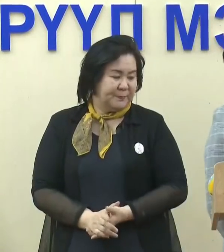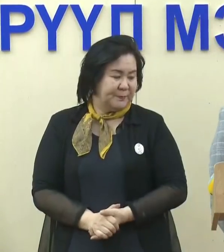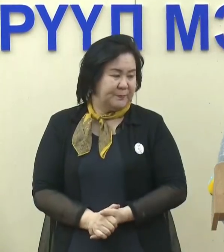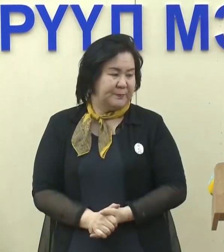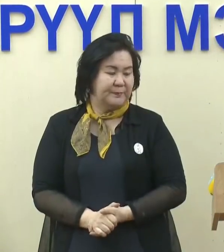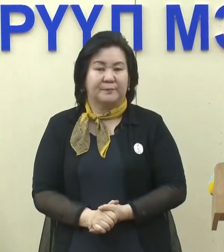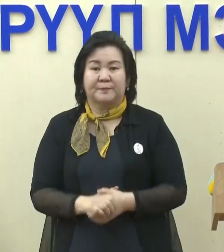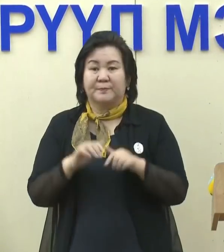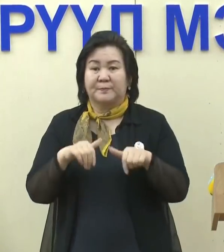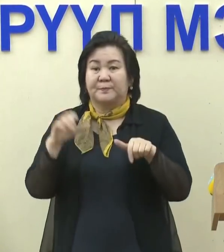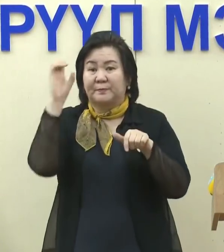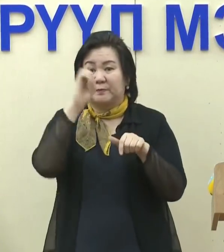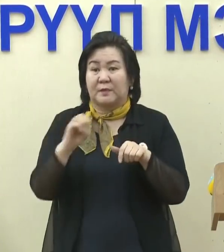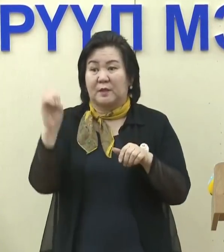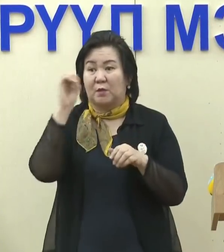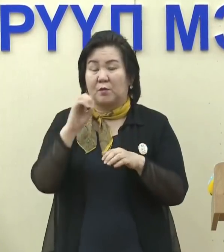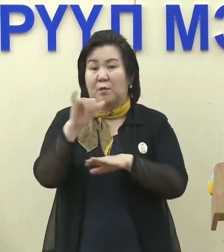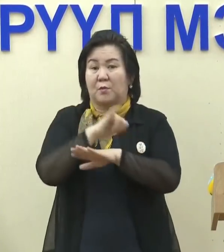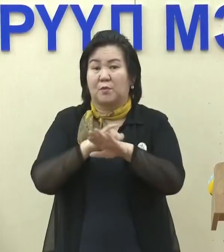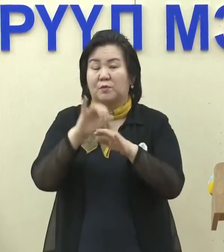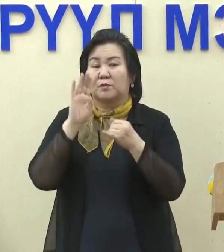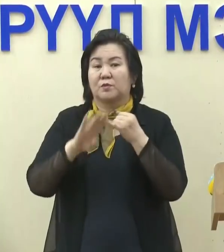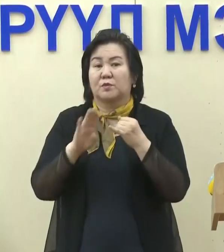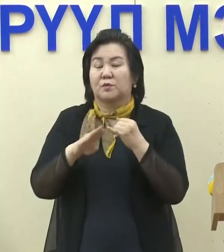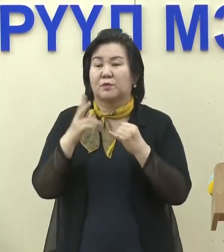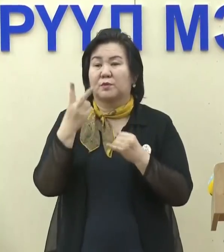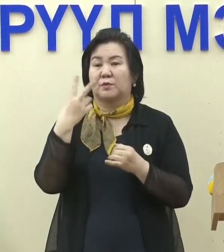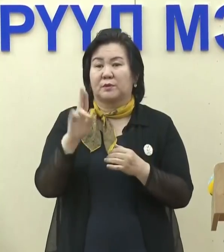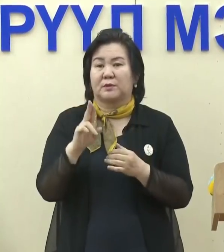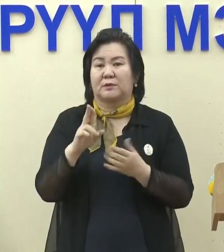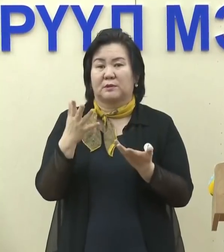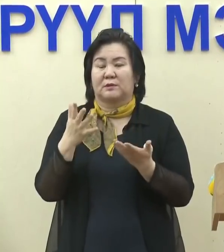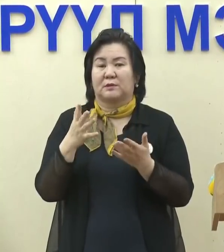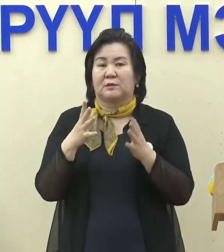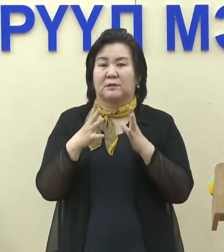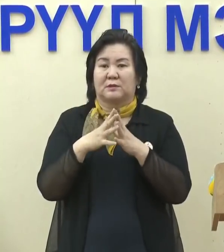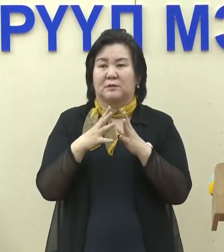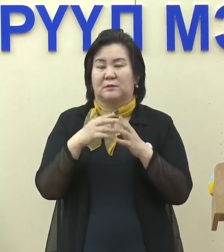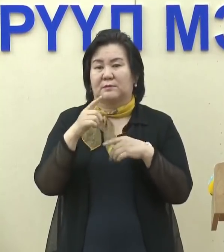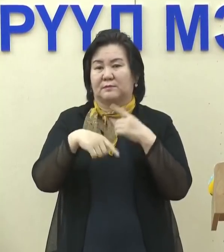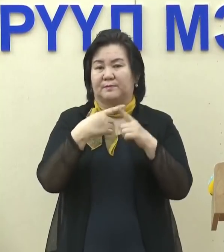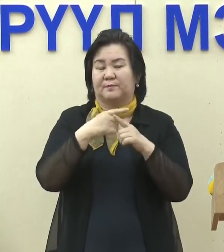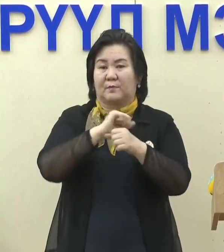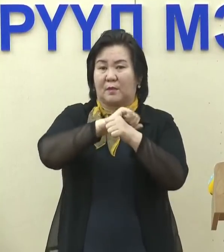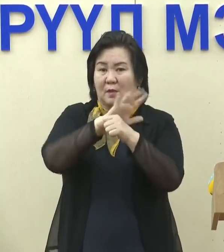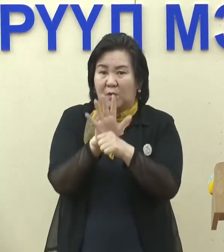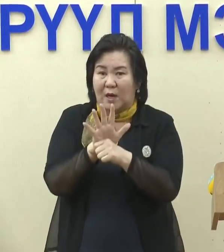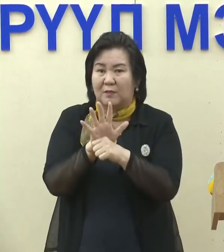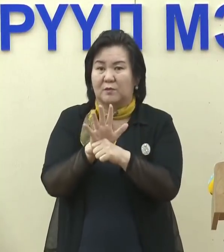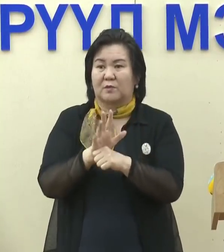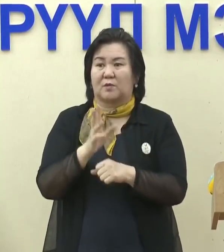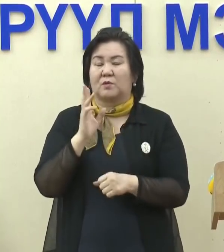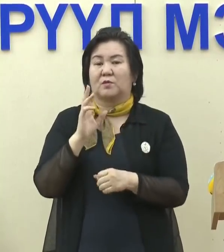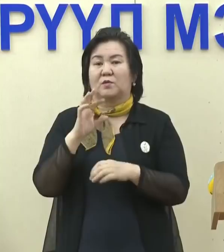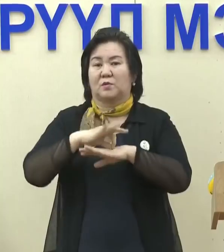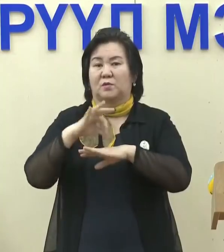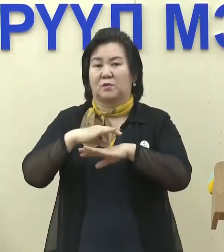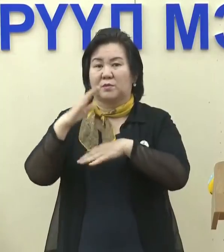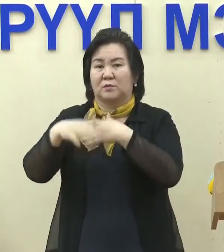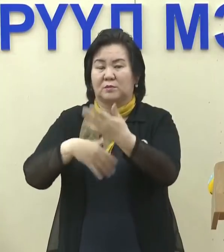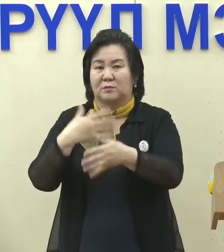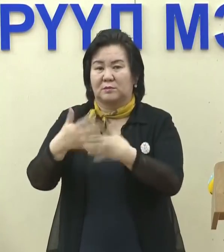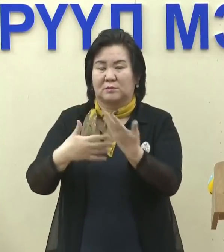За ингээд энэ Европын орнуудад бол сүүлийн өдрүүдэд бол нэг анхаарал татж байгаа юм бол энэ коронавирусд халдвар буюу COVID-19-оор